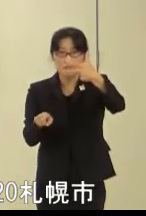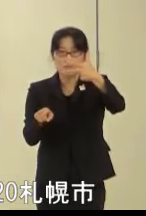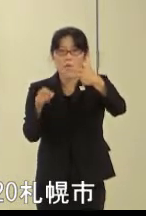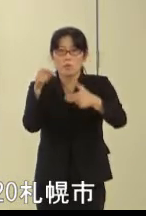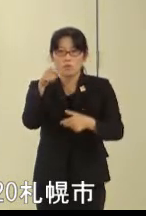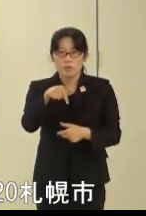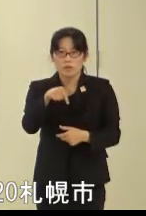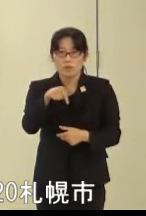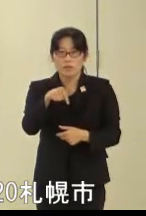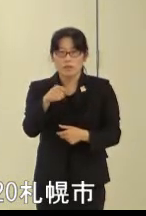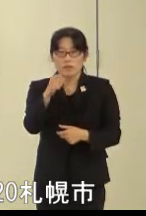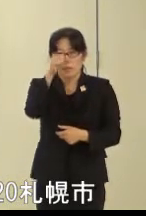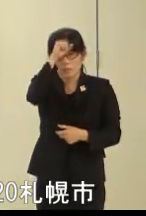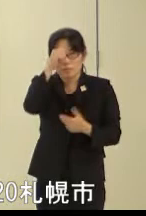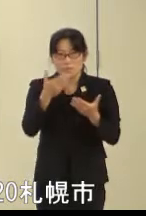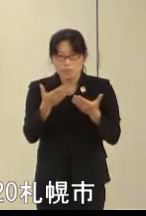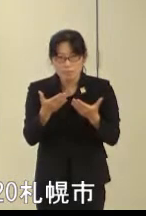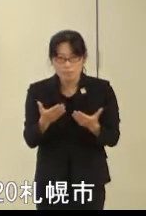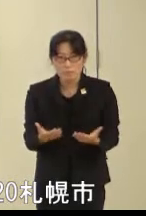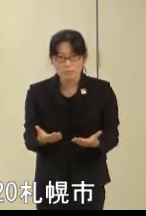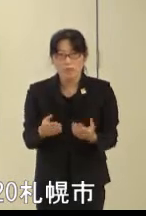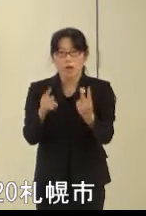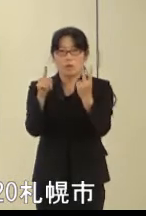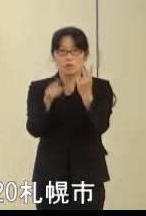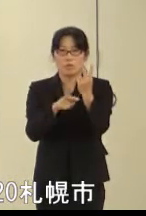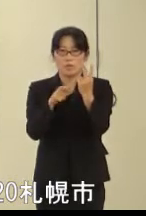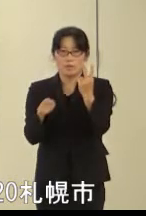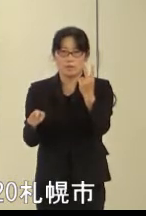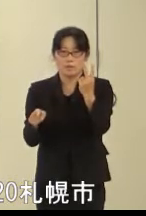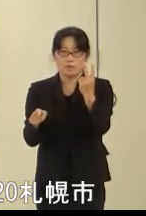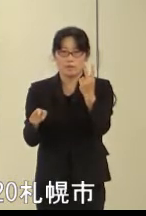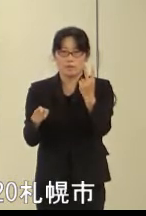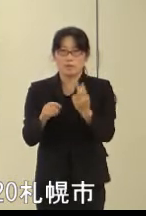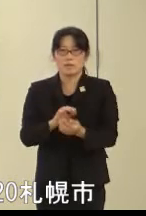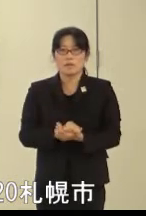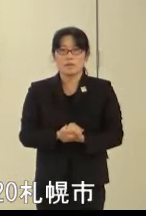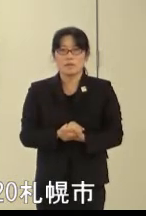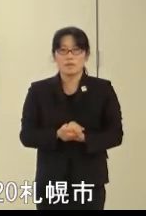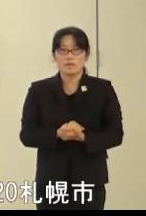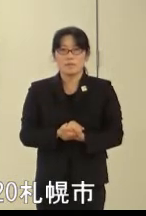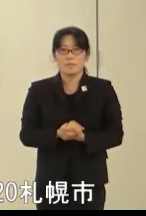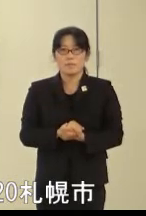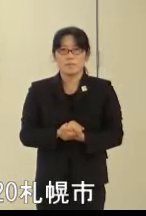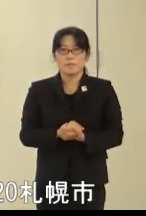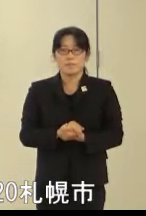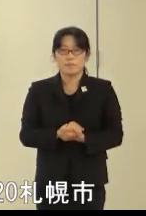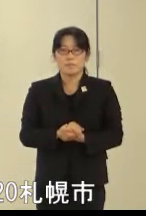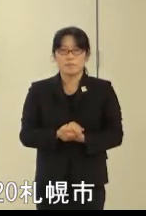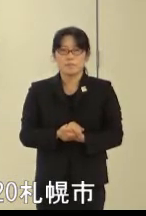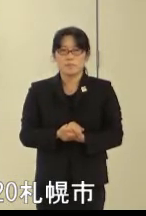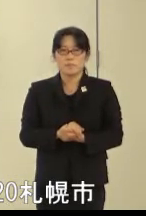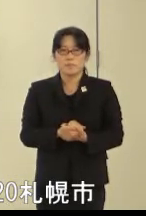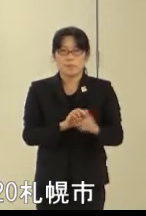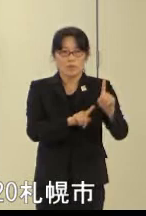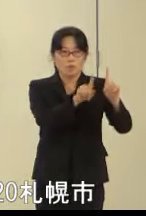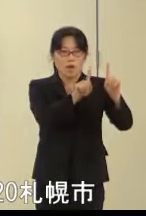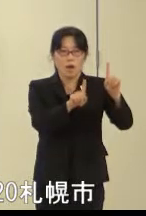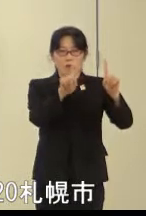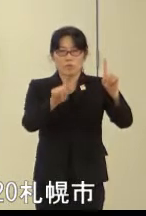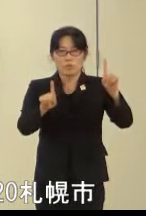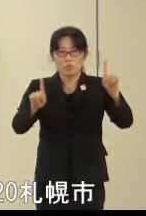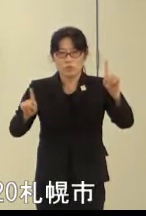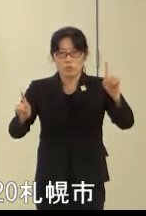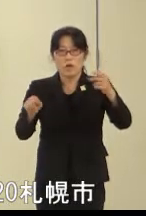重症の患者さんはお2人ということでありますグラフこれは6月